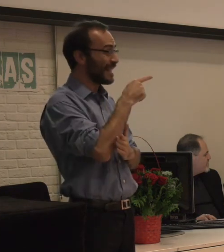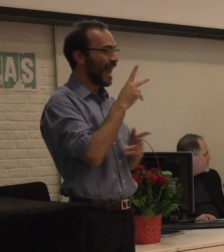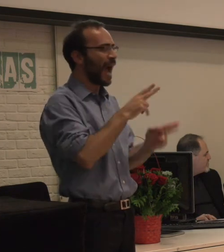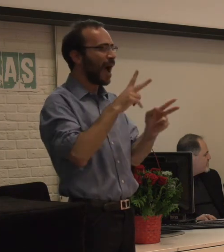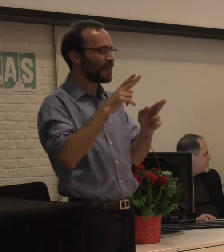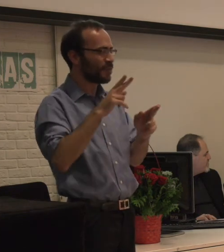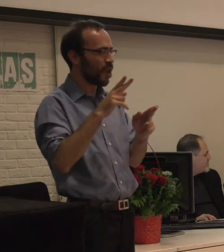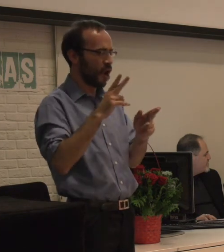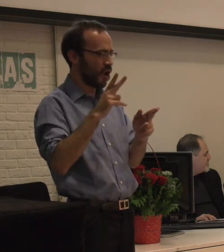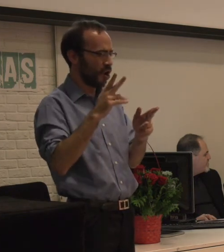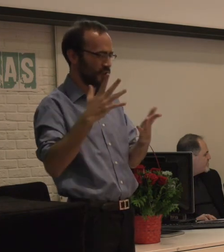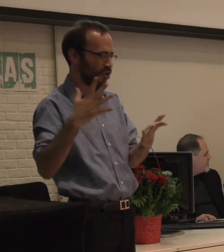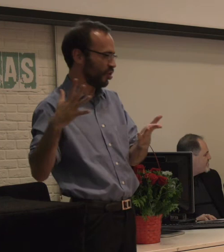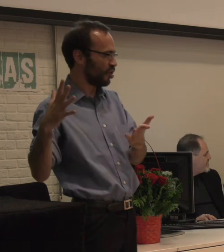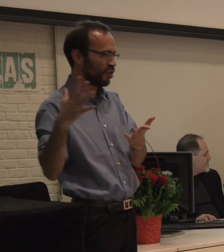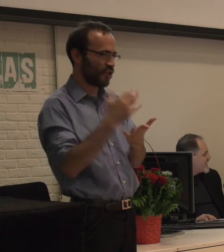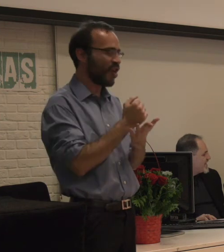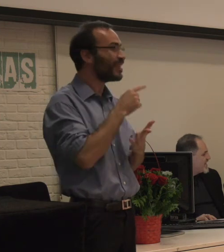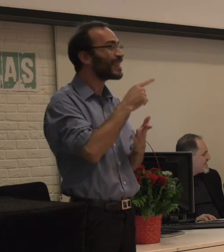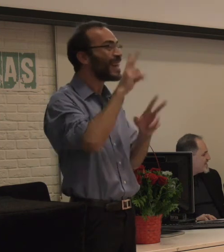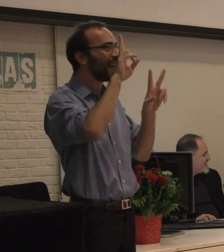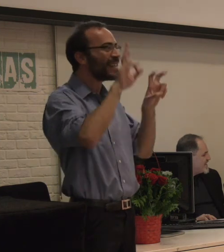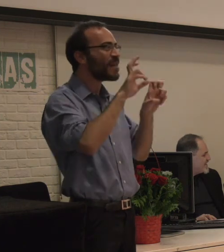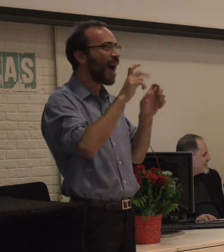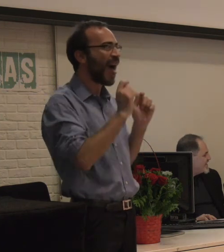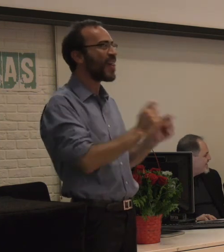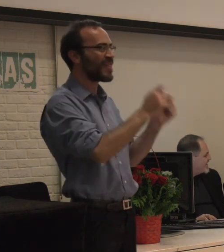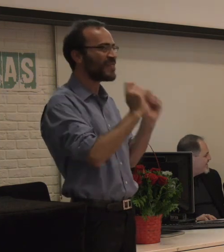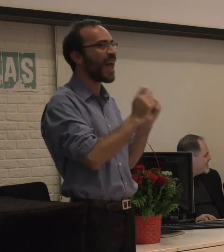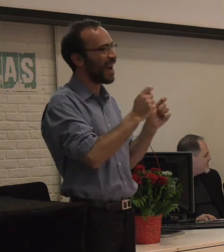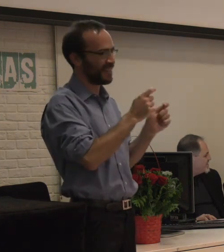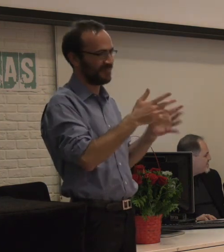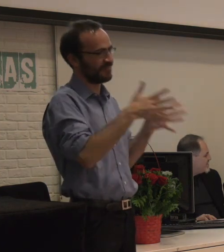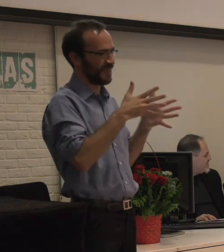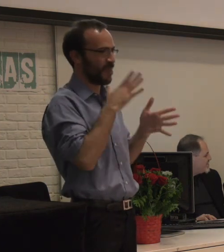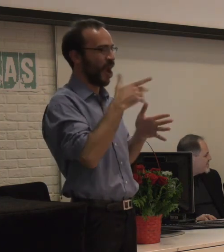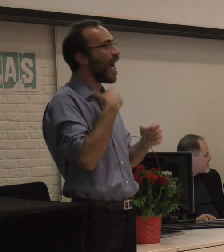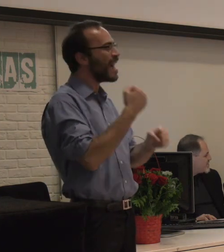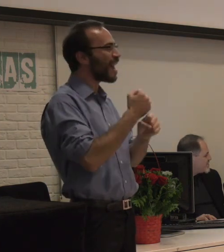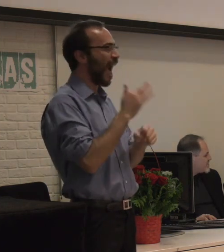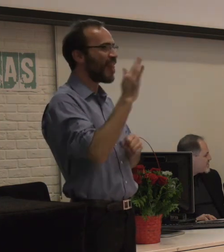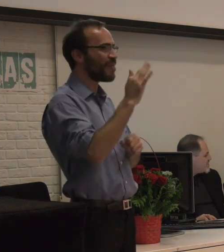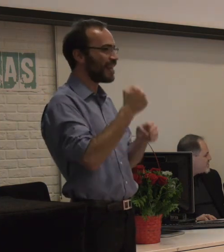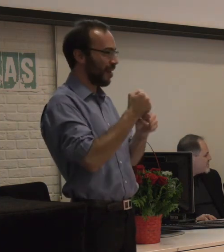entiendo que Cibeles te toca muy cerca, además trabajas prácticamente al lado, en el Palacio de Cibeles,